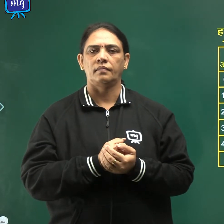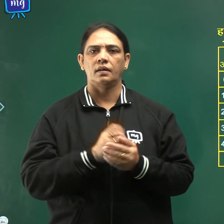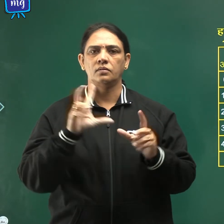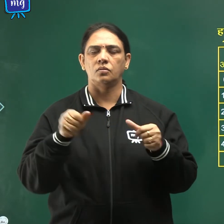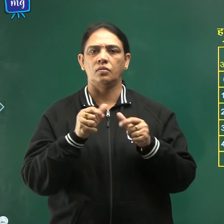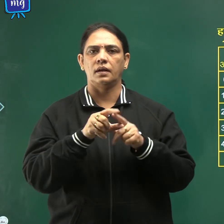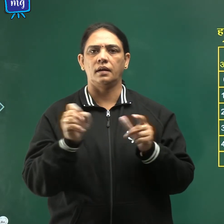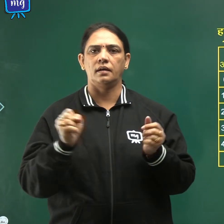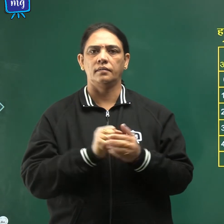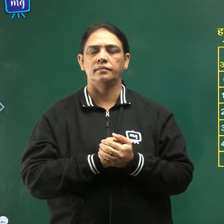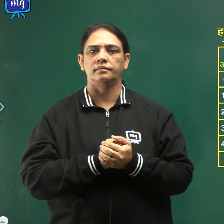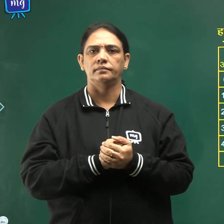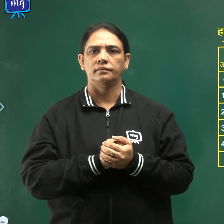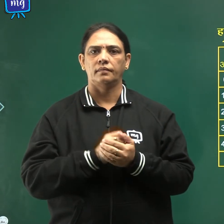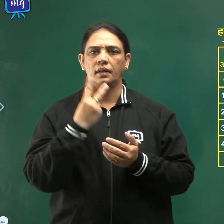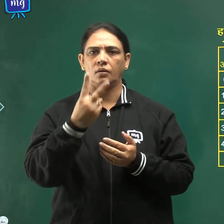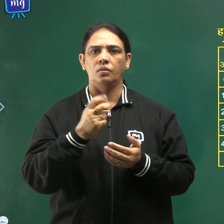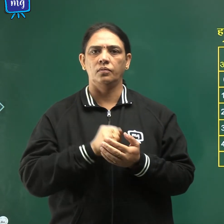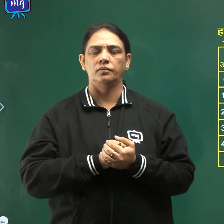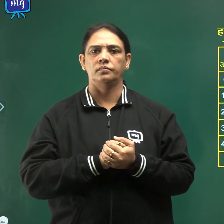निकालेंगे। देखो